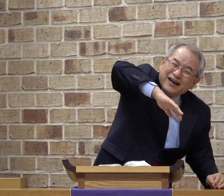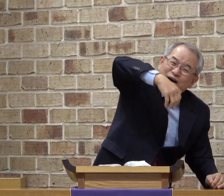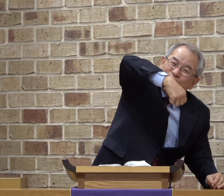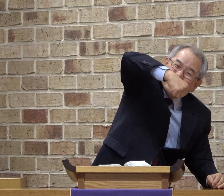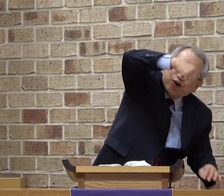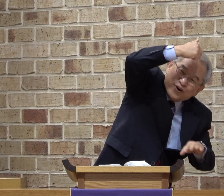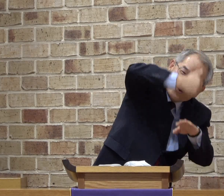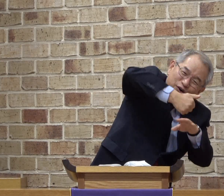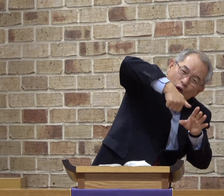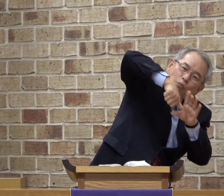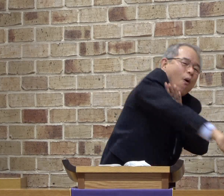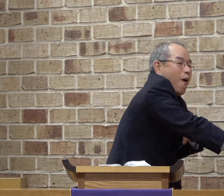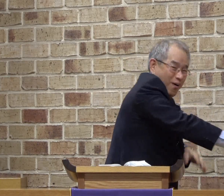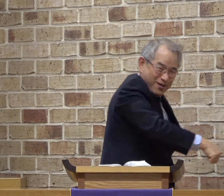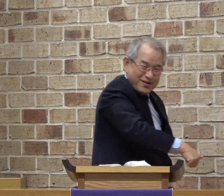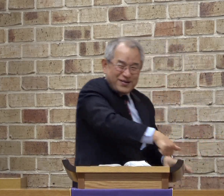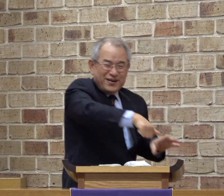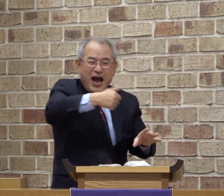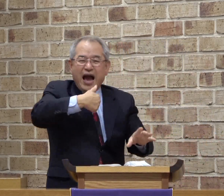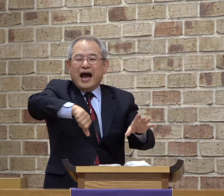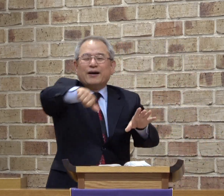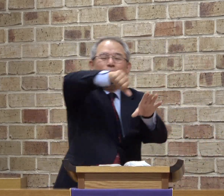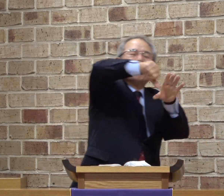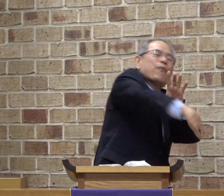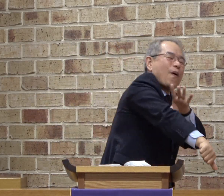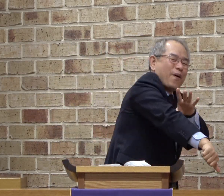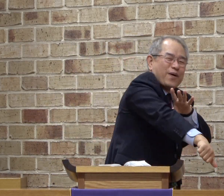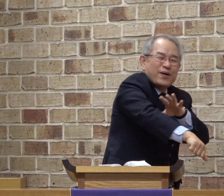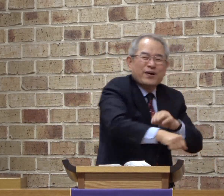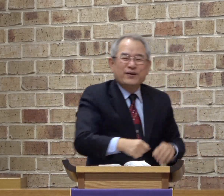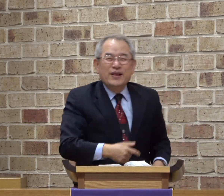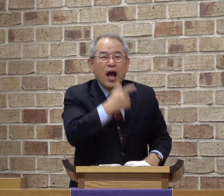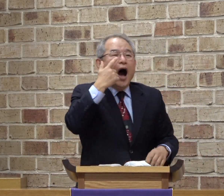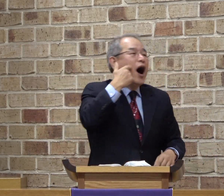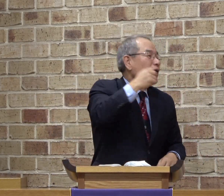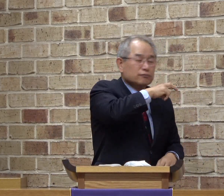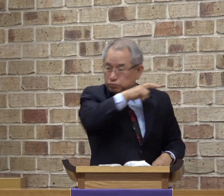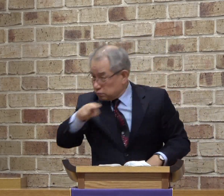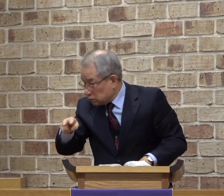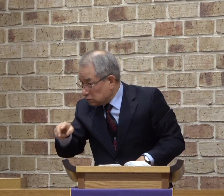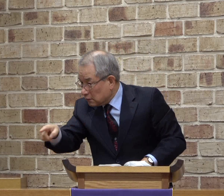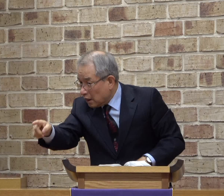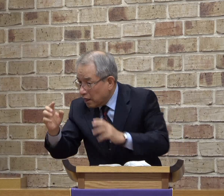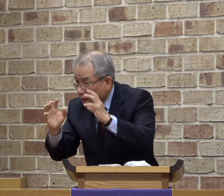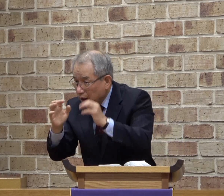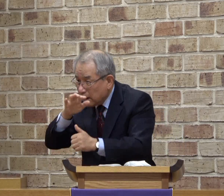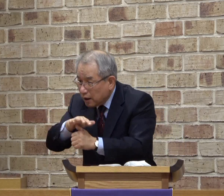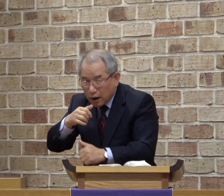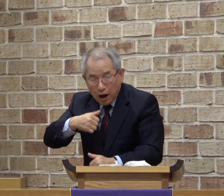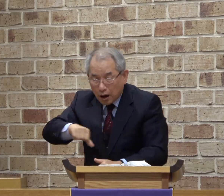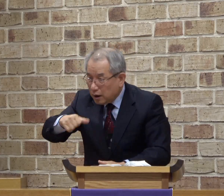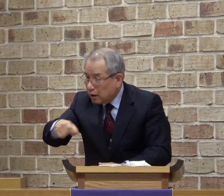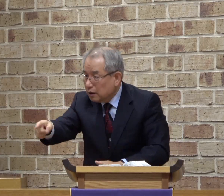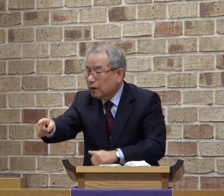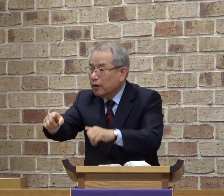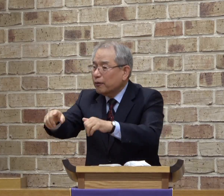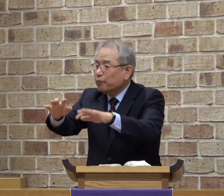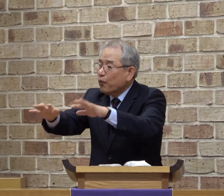근데 갑자기 연락이 옵니다. 지금 급히 문을 열으라고 이야기합니다. 큰 배가 지나가기 때문에.